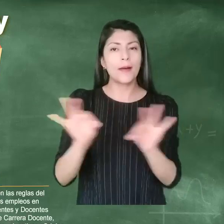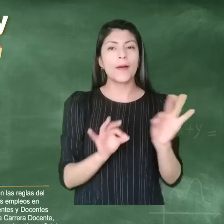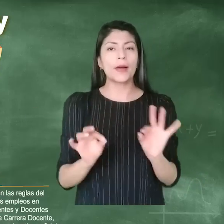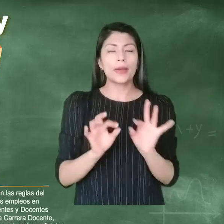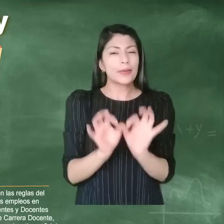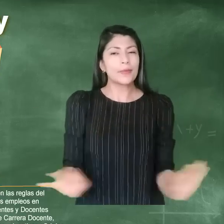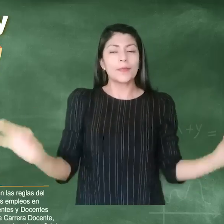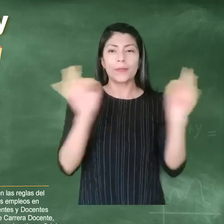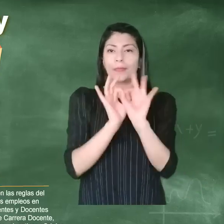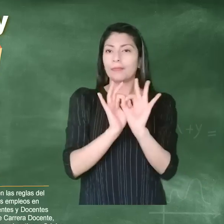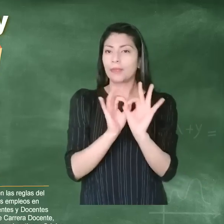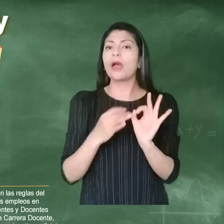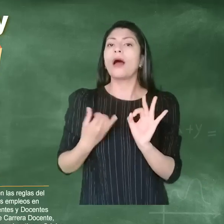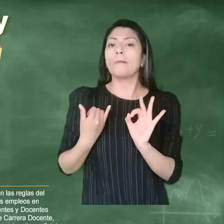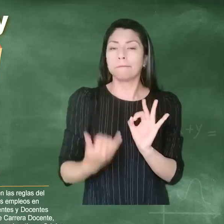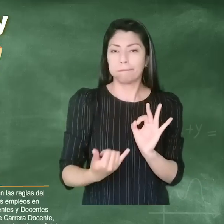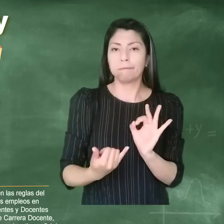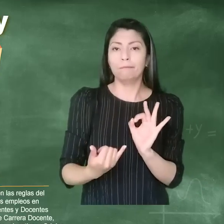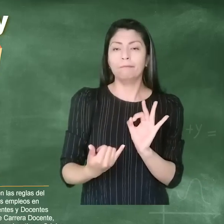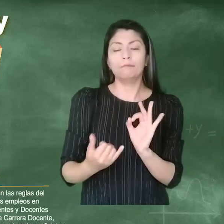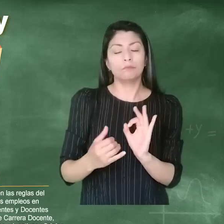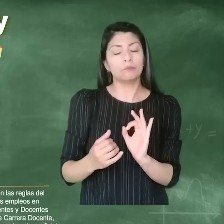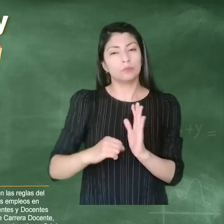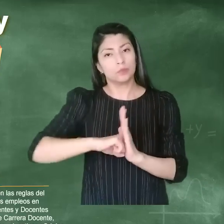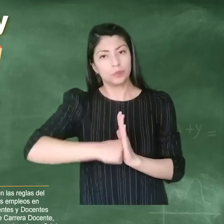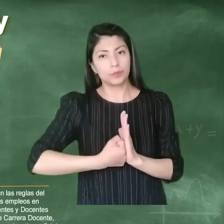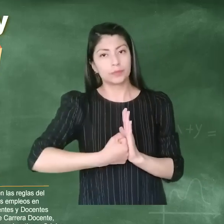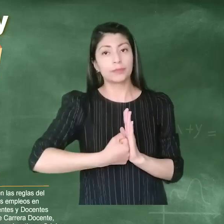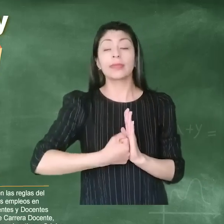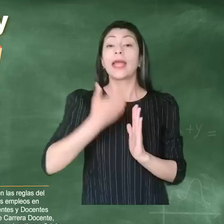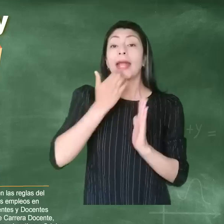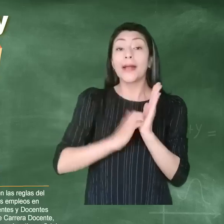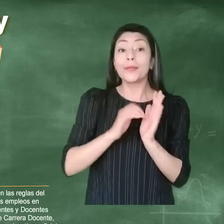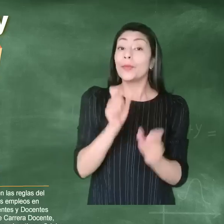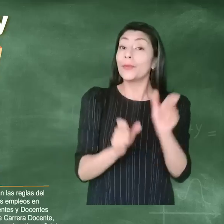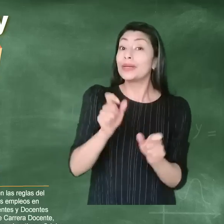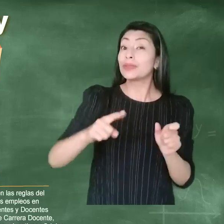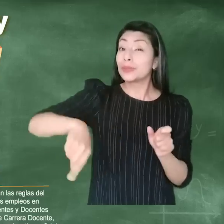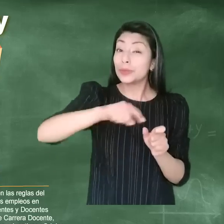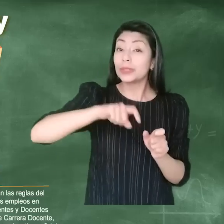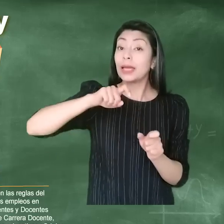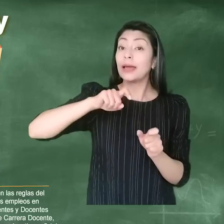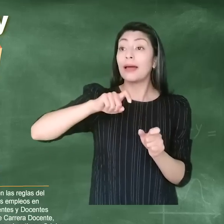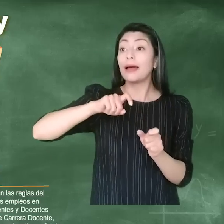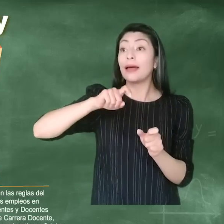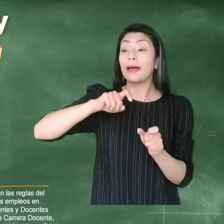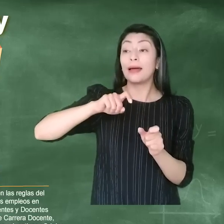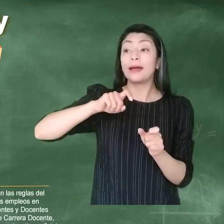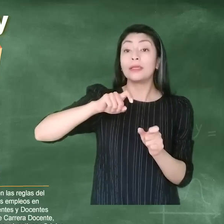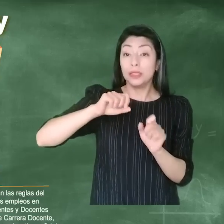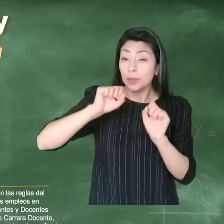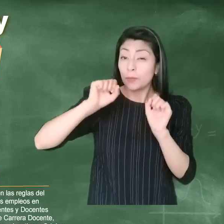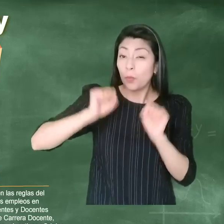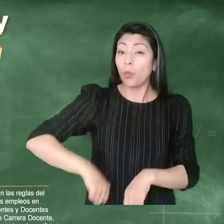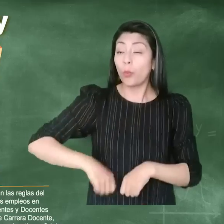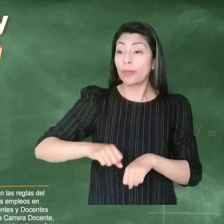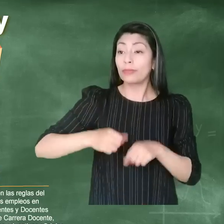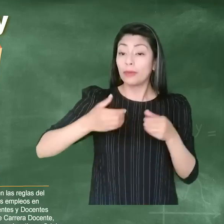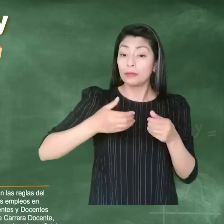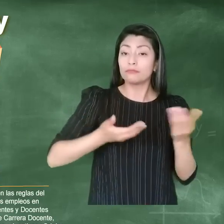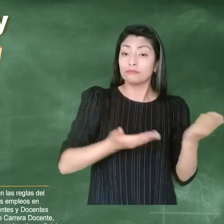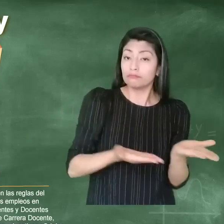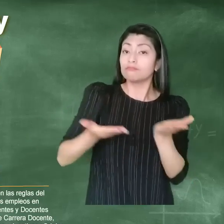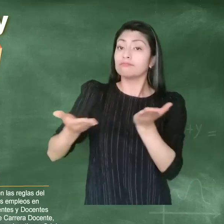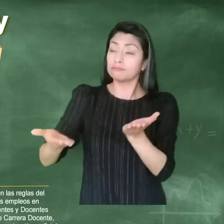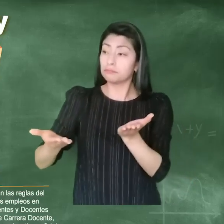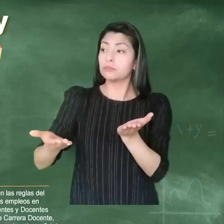de procesos de selección tienen carácter reservado. Solo serán de conocimiento de las personas que indique la